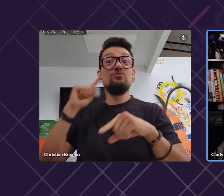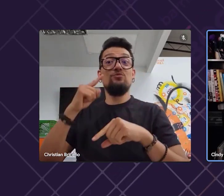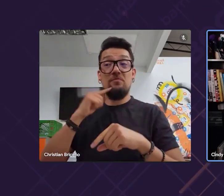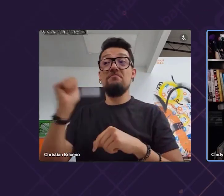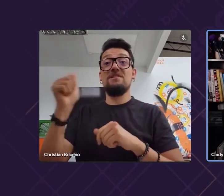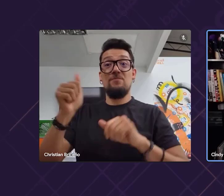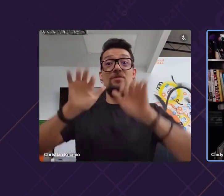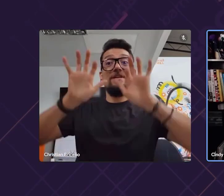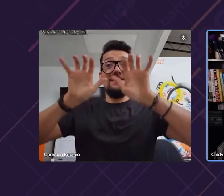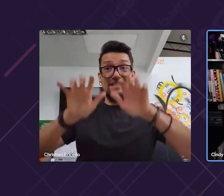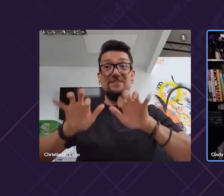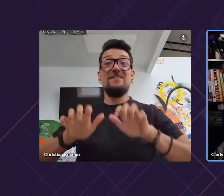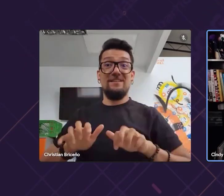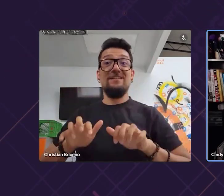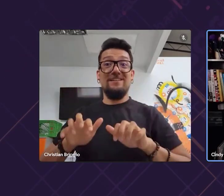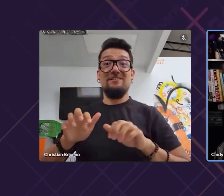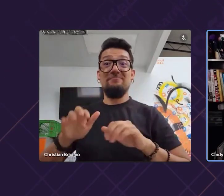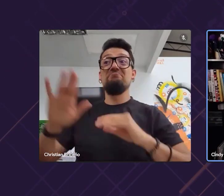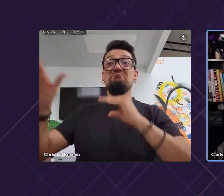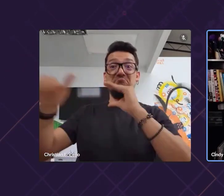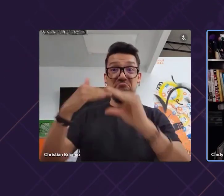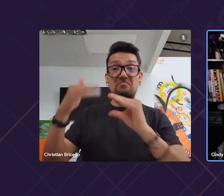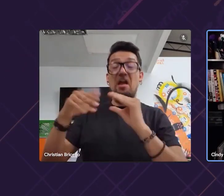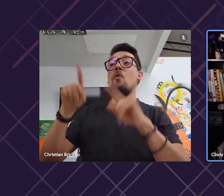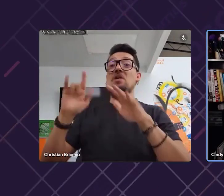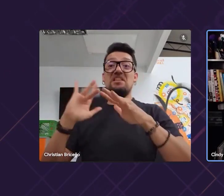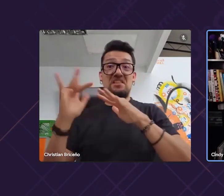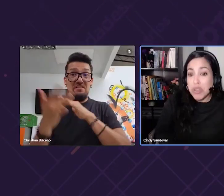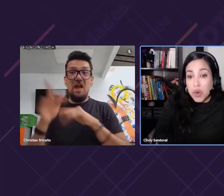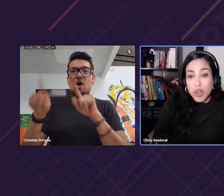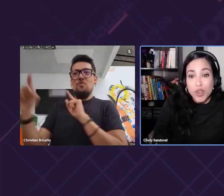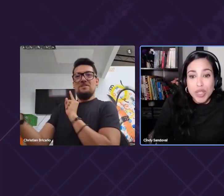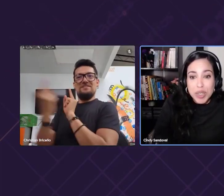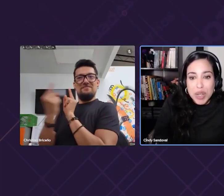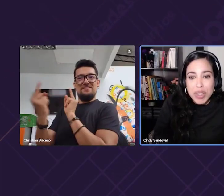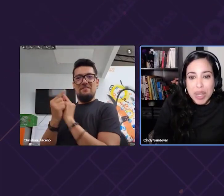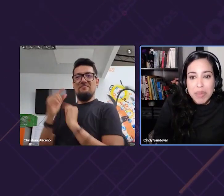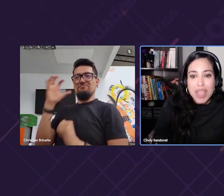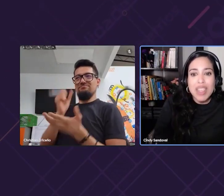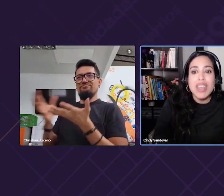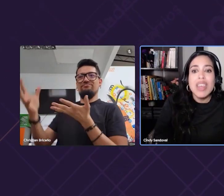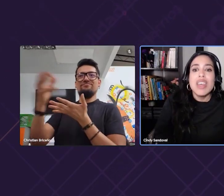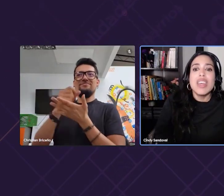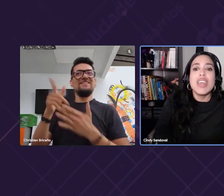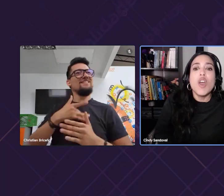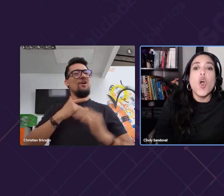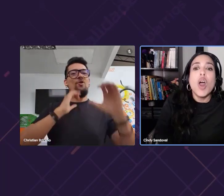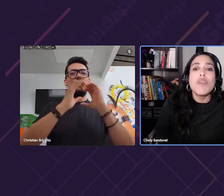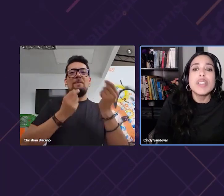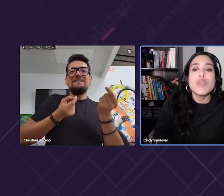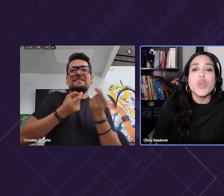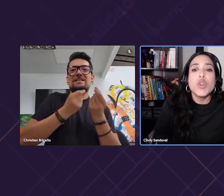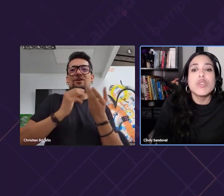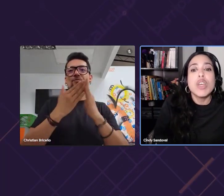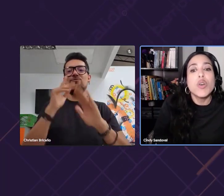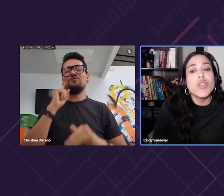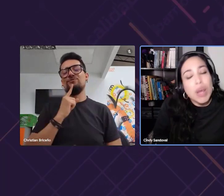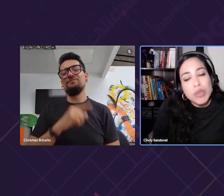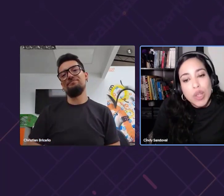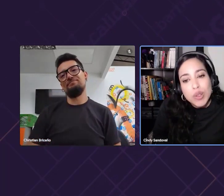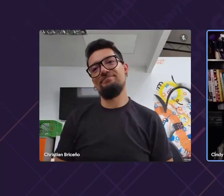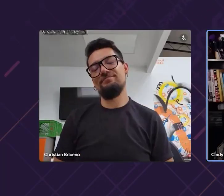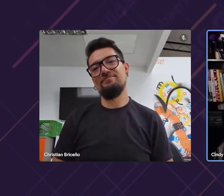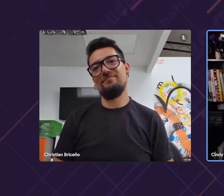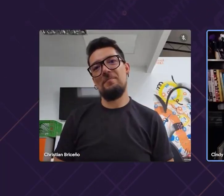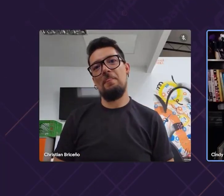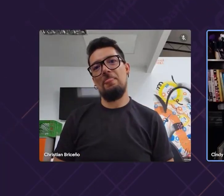manera. Algunos sordos también nos escriben por español, nos escriben también, o a veces cuando nos